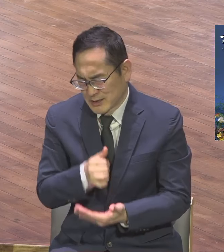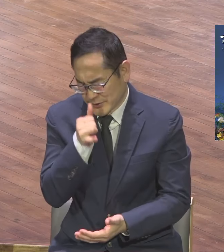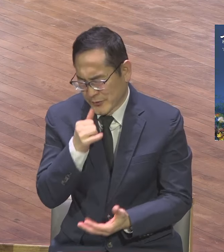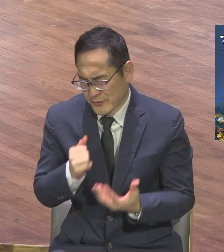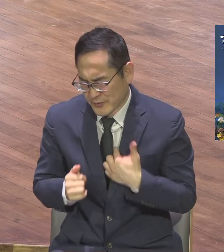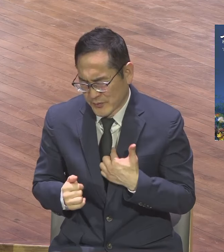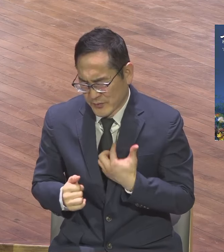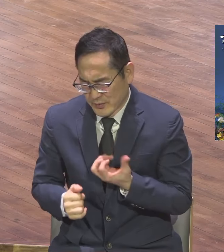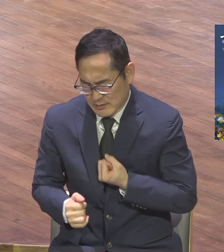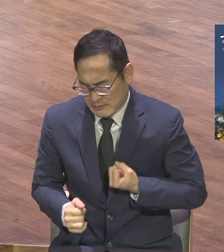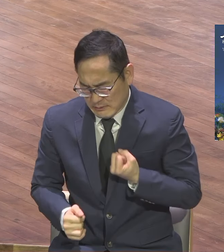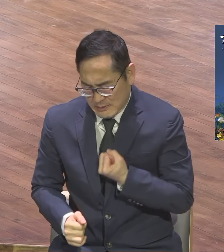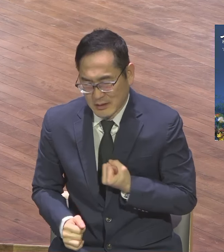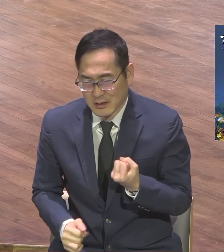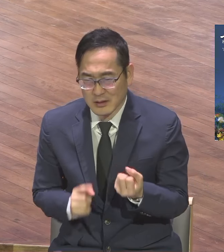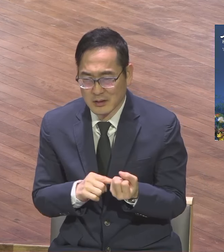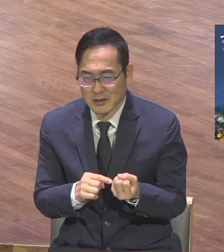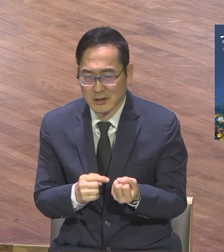걸려있어.